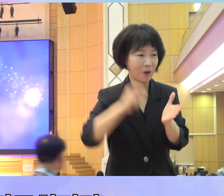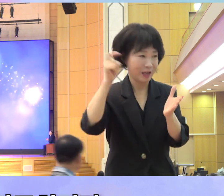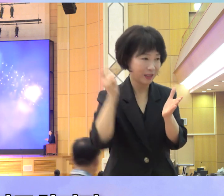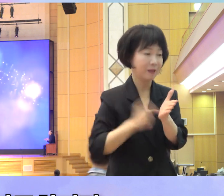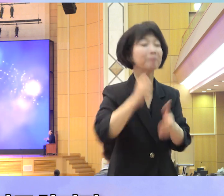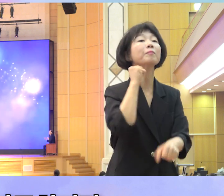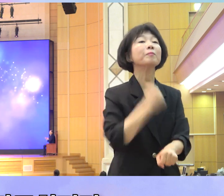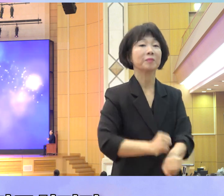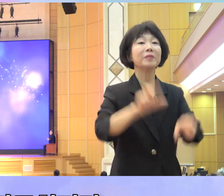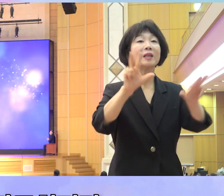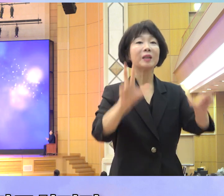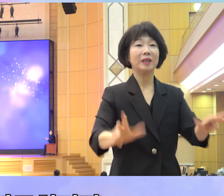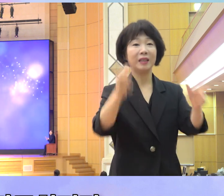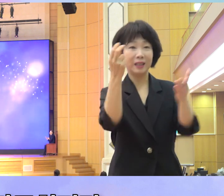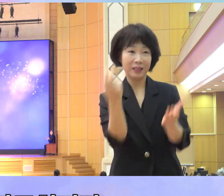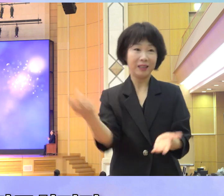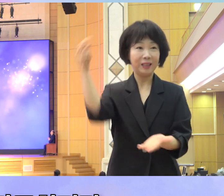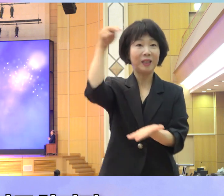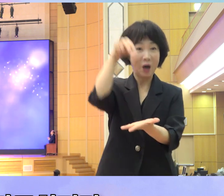재촉하시네.